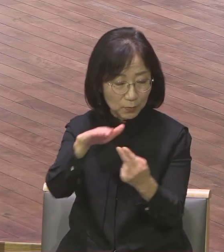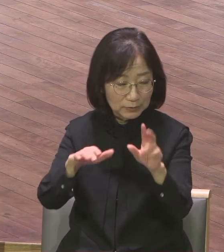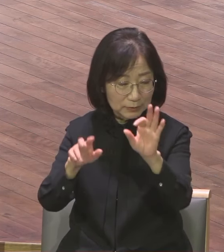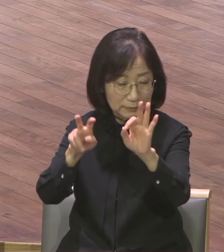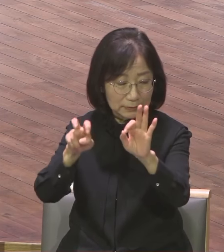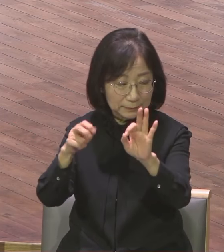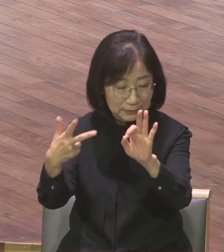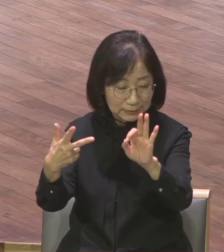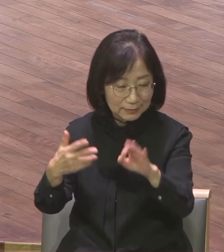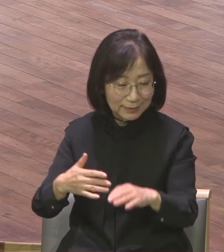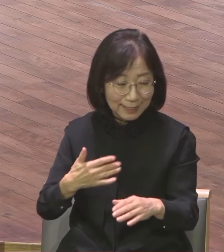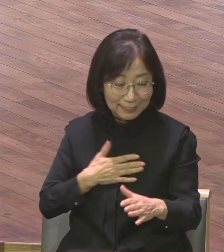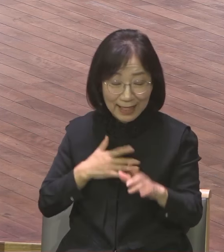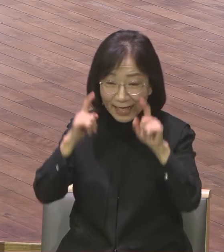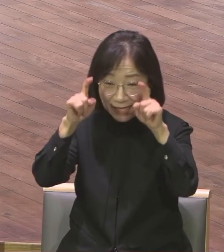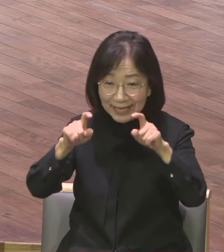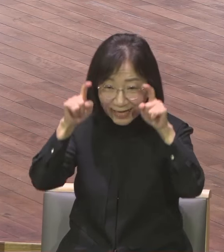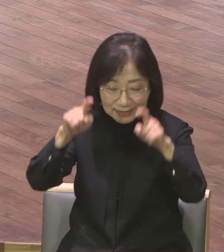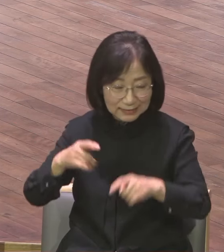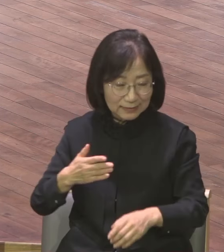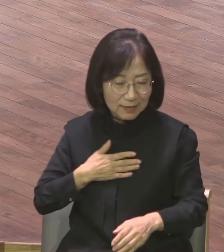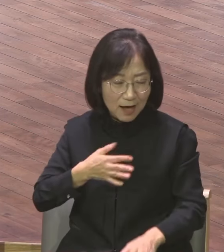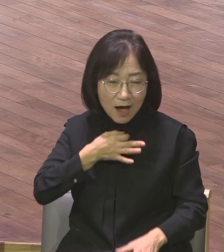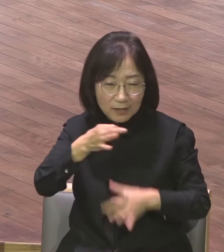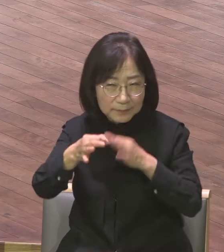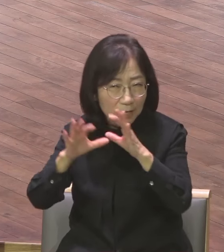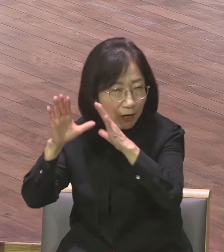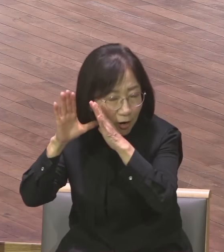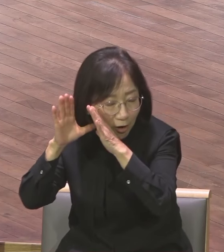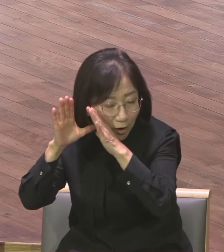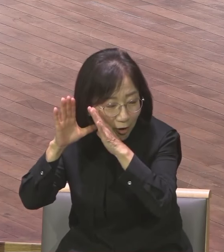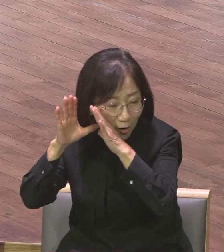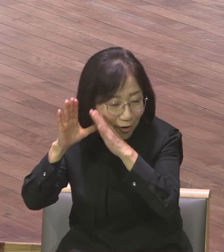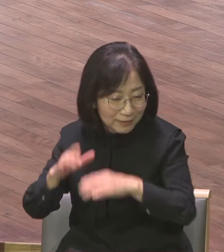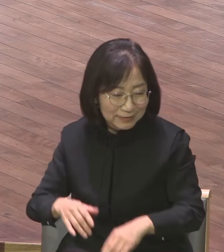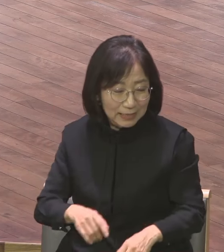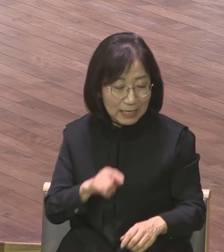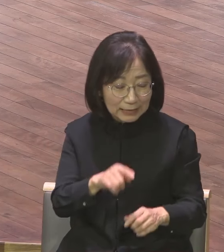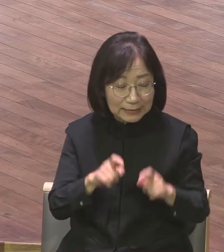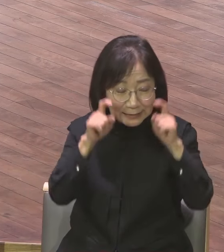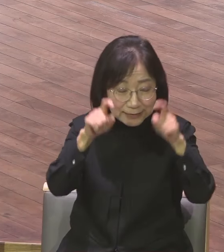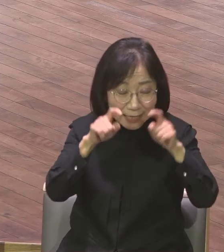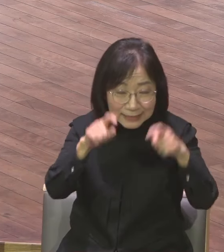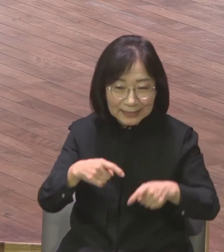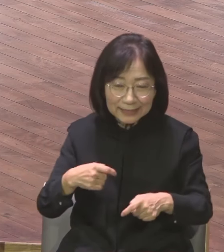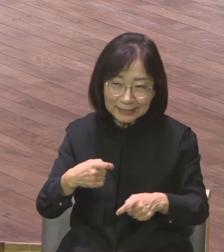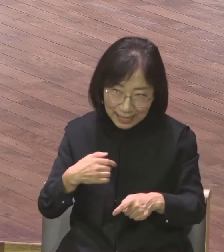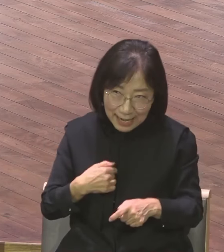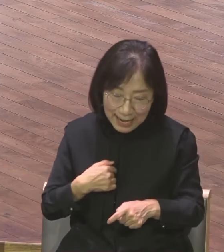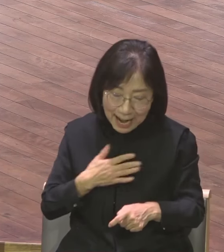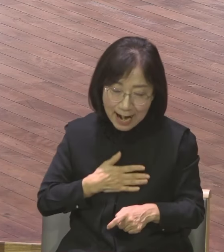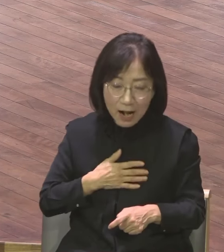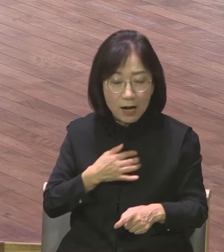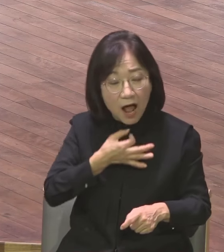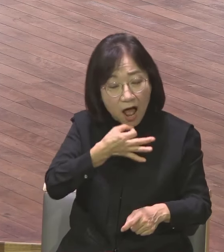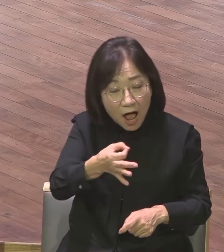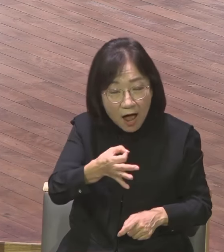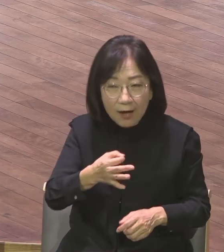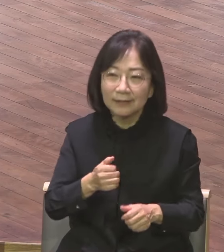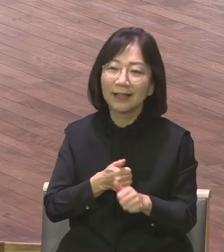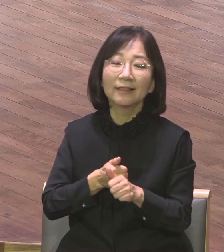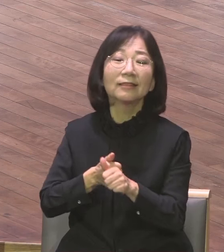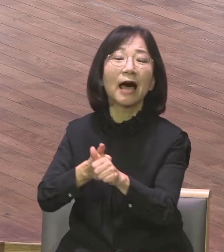들으며 나는 그들을 알며 그들은 나의 말을 따르느니라. 따르 말씀 따르.